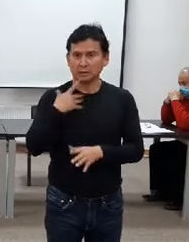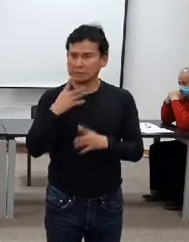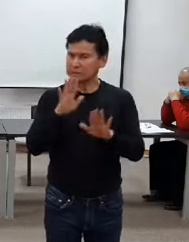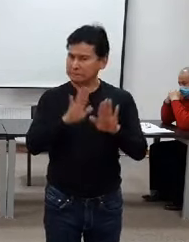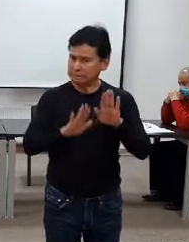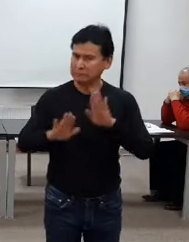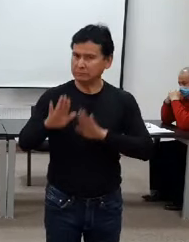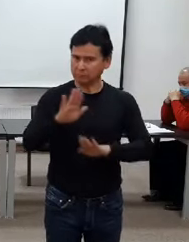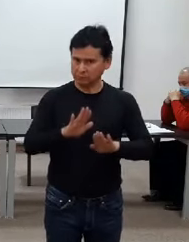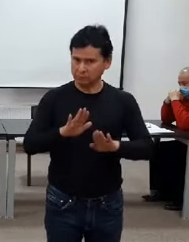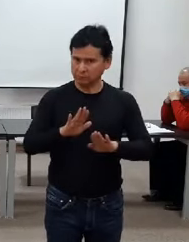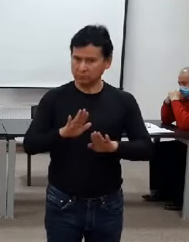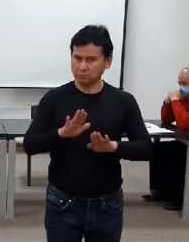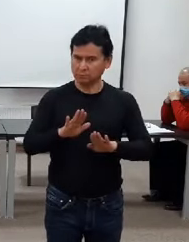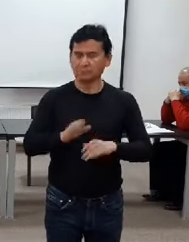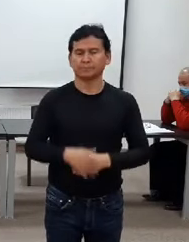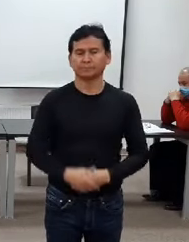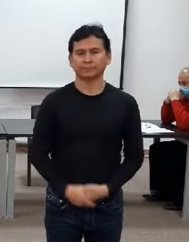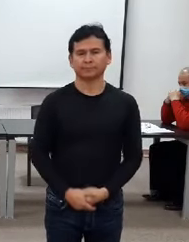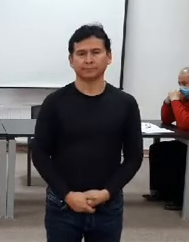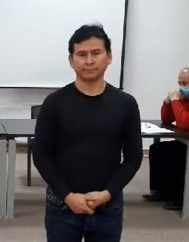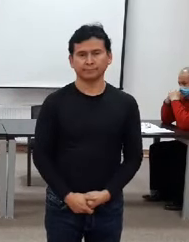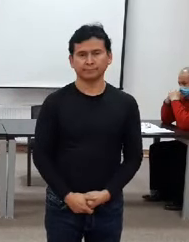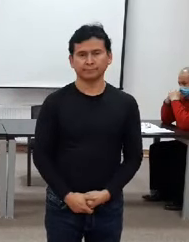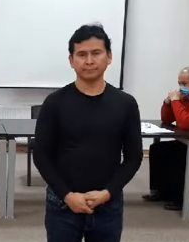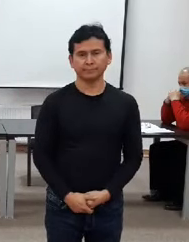de precaución como población.